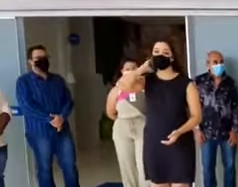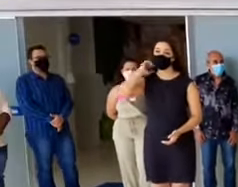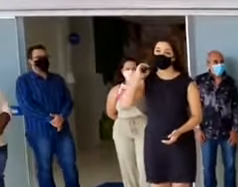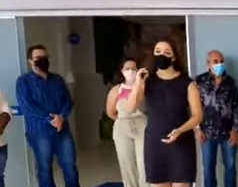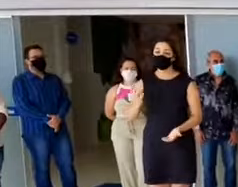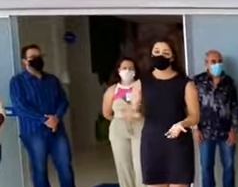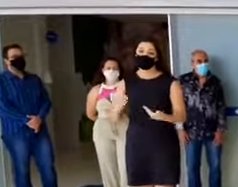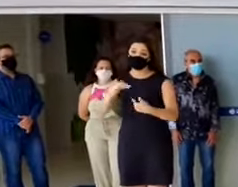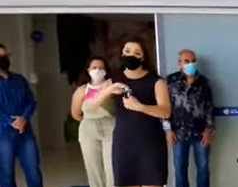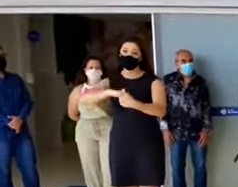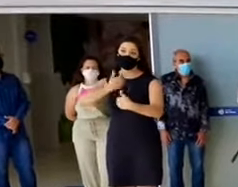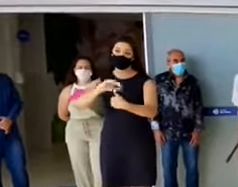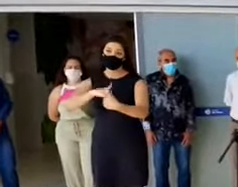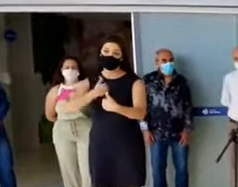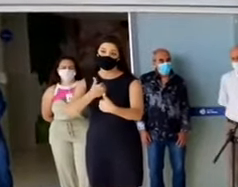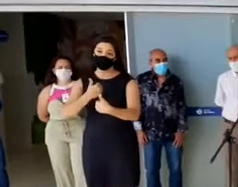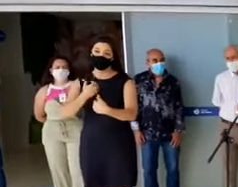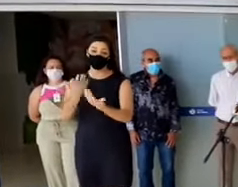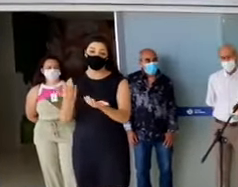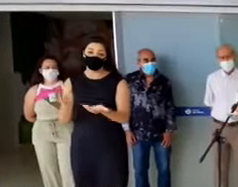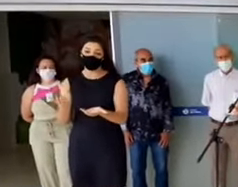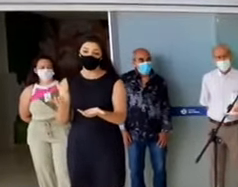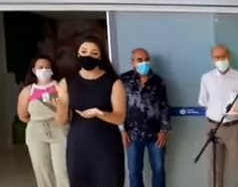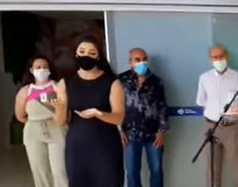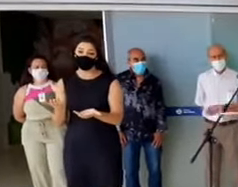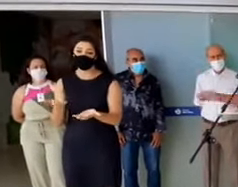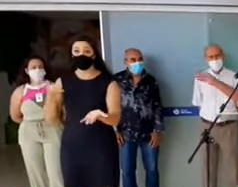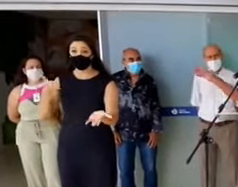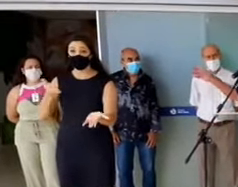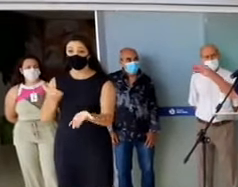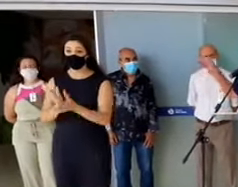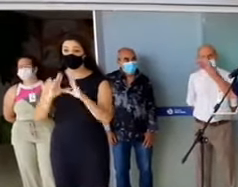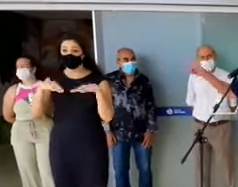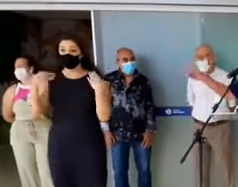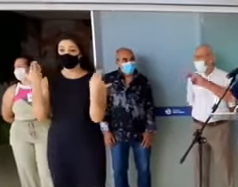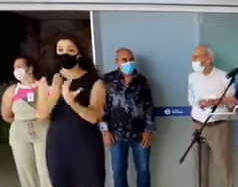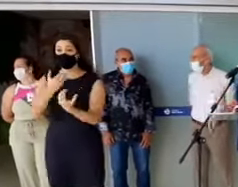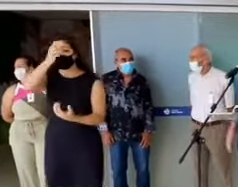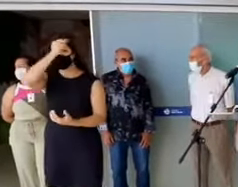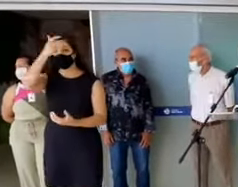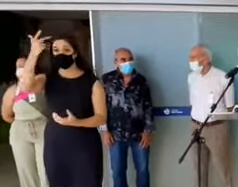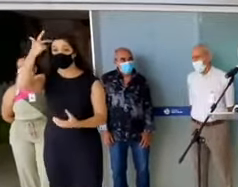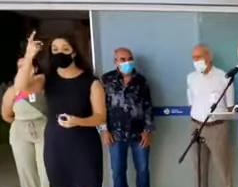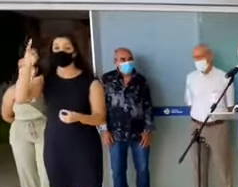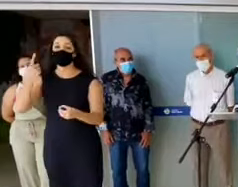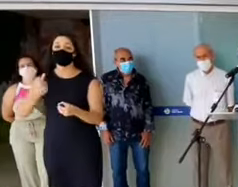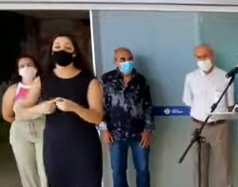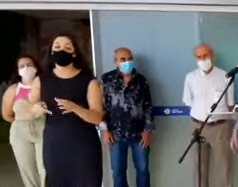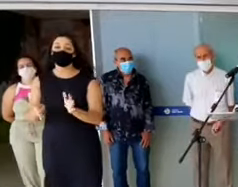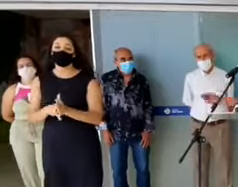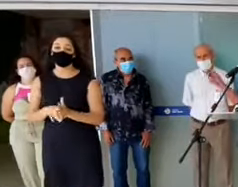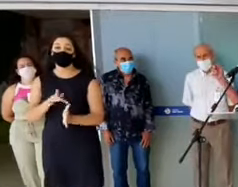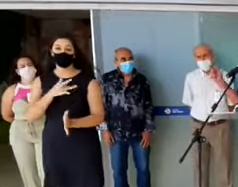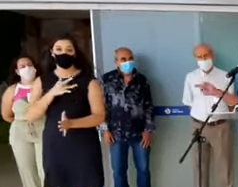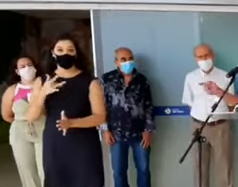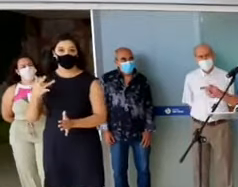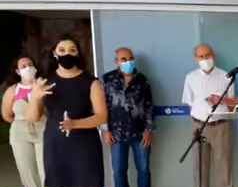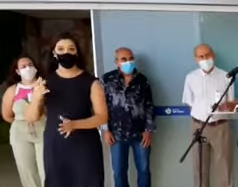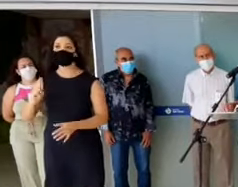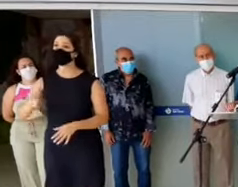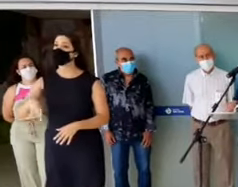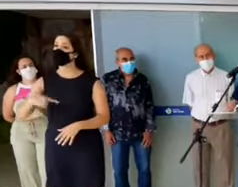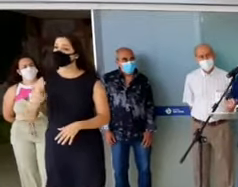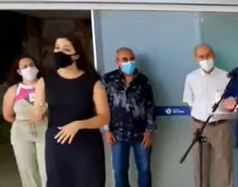recomendando que fosse levado a aprovação do Conselho Municipal de Saúde. E depois toda